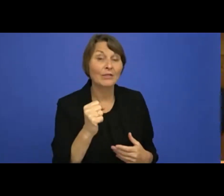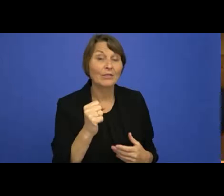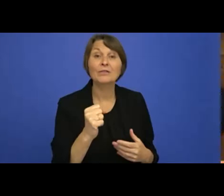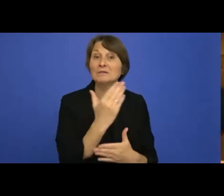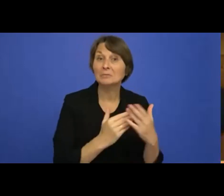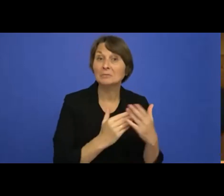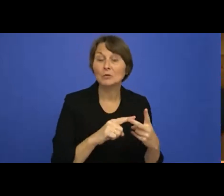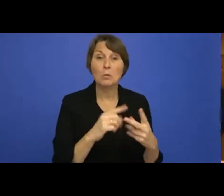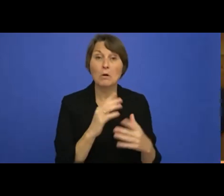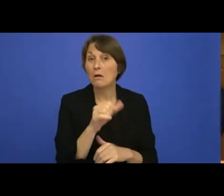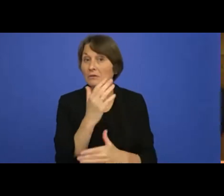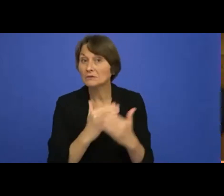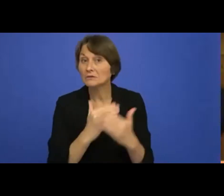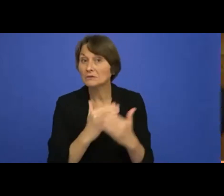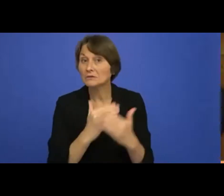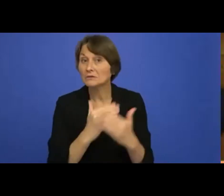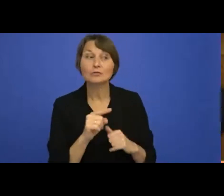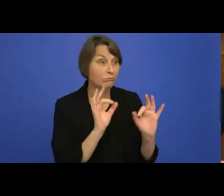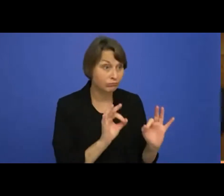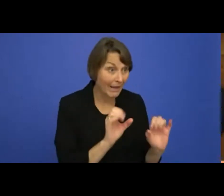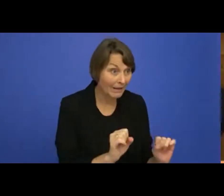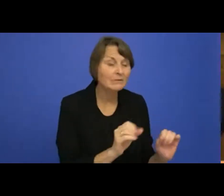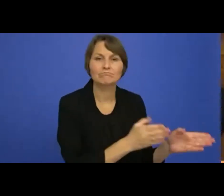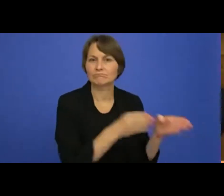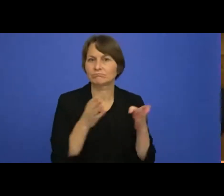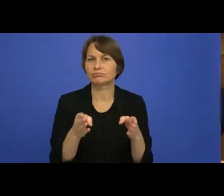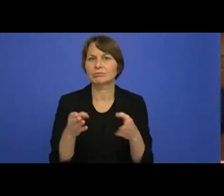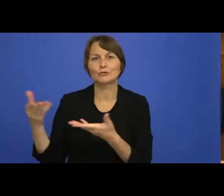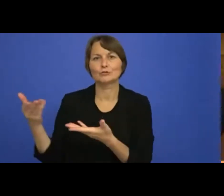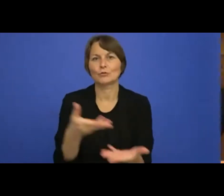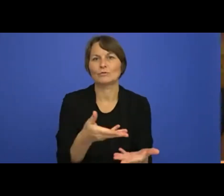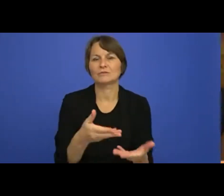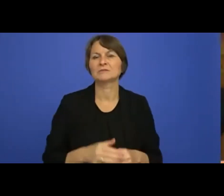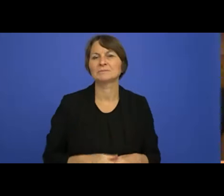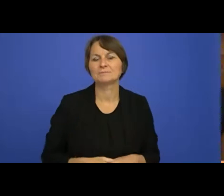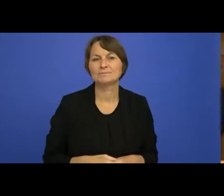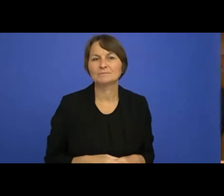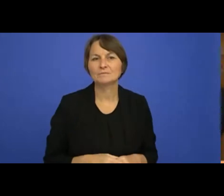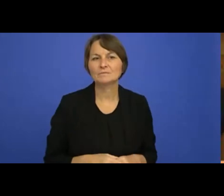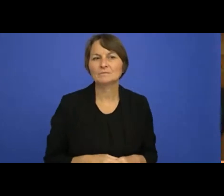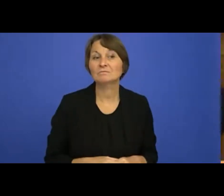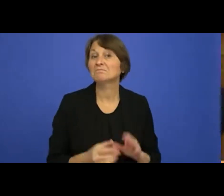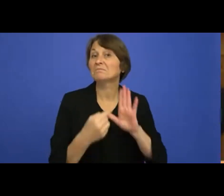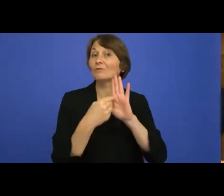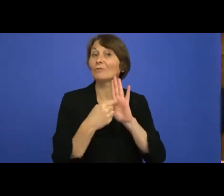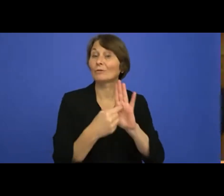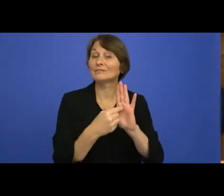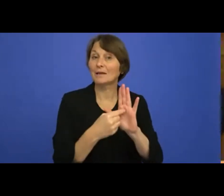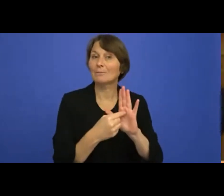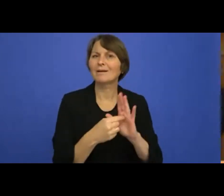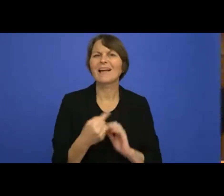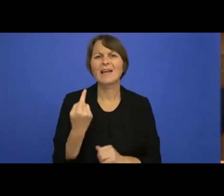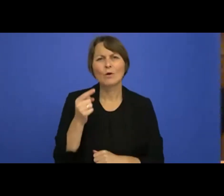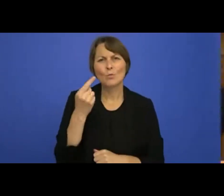handicap physique ou mental, pour agir rapidement, pour permettre plus vite à l'enfant d'avoir accès à ces services spécialisés,